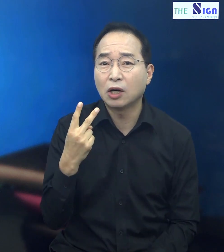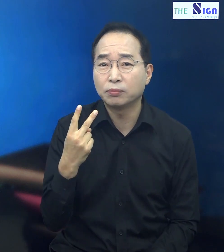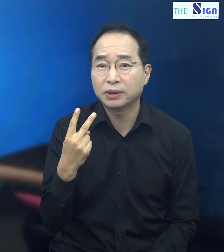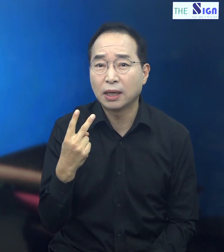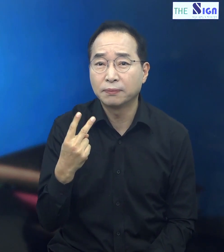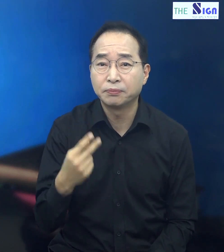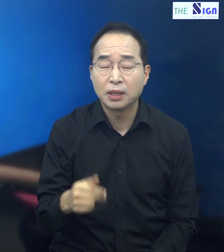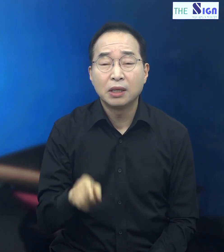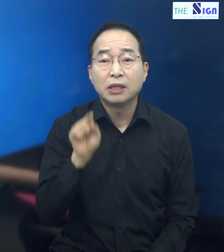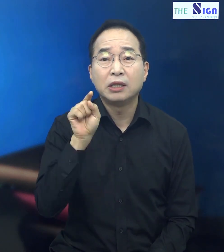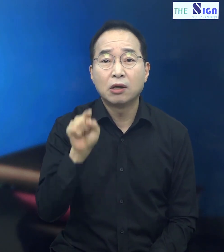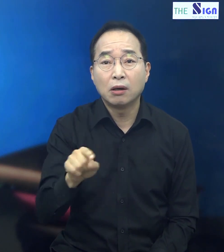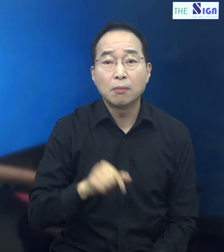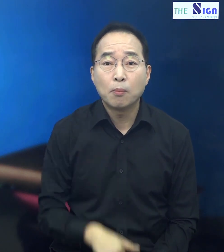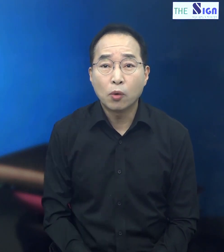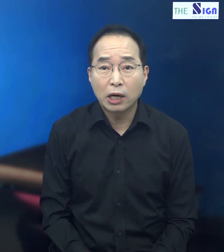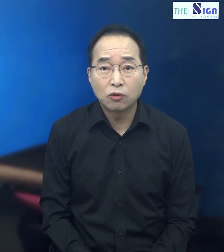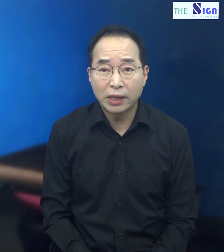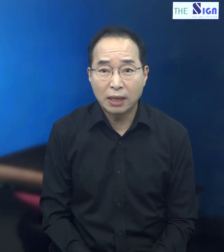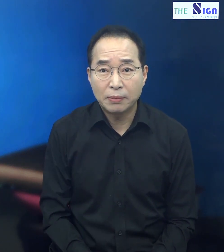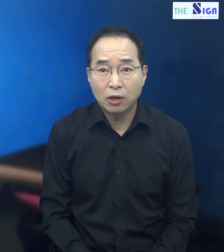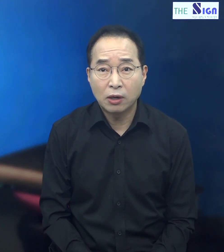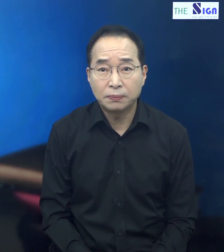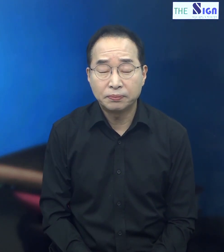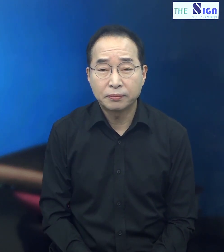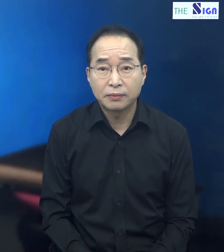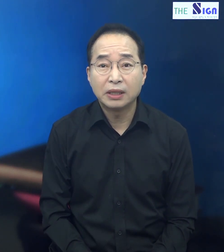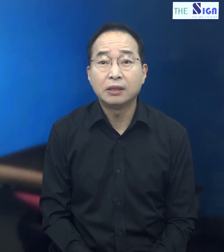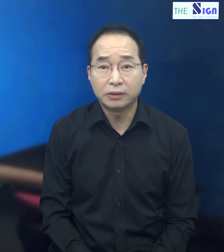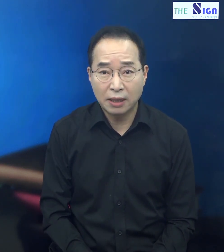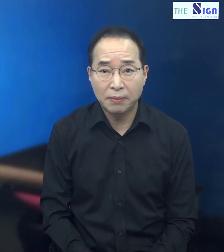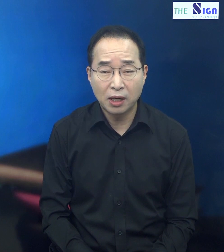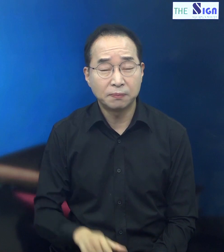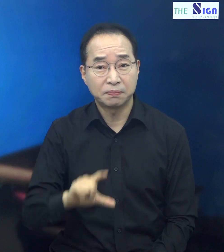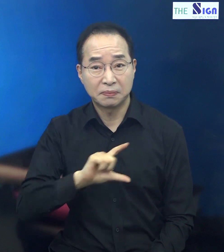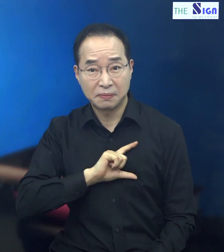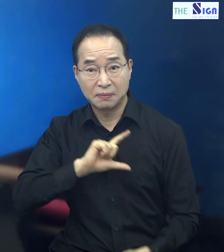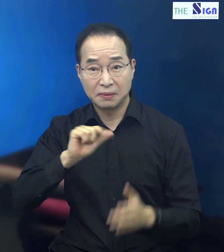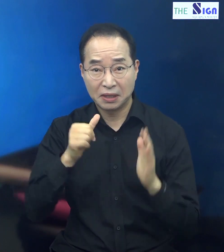나옵니다. 이걸 뭐라고 하냐면 이를테면